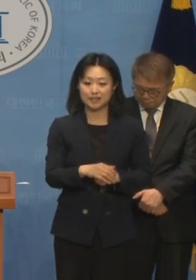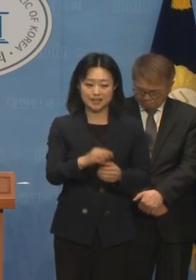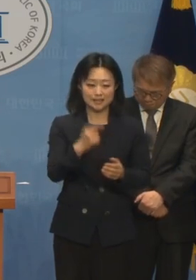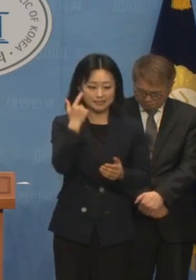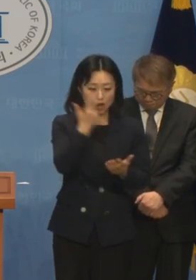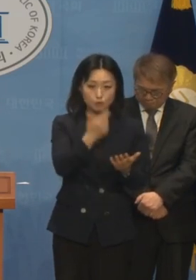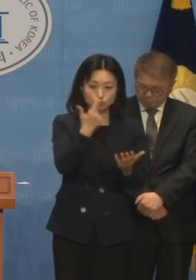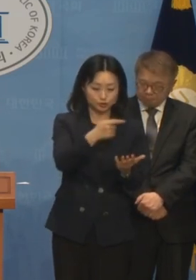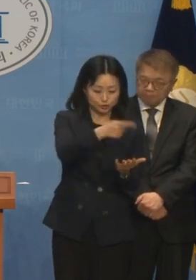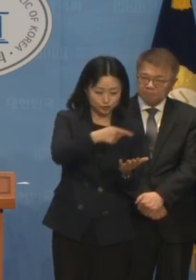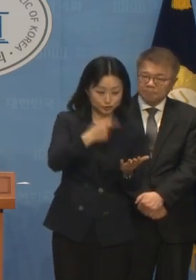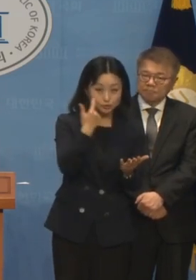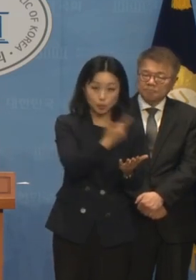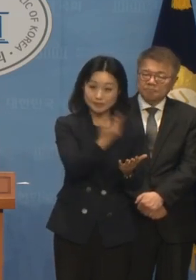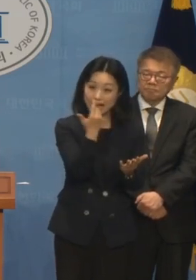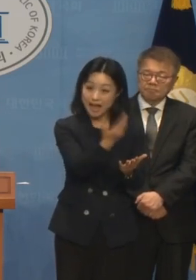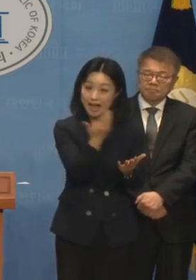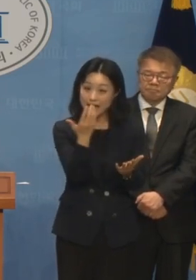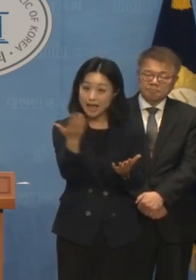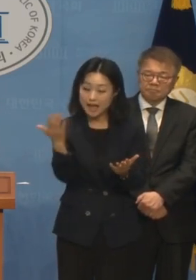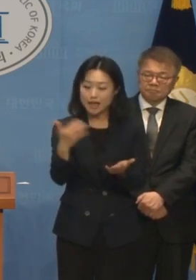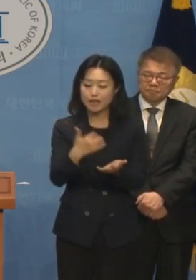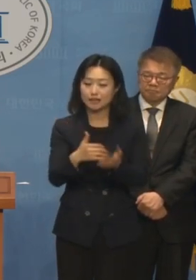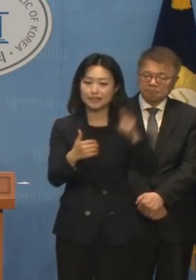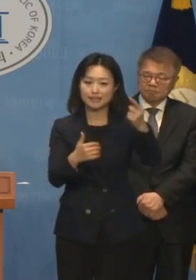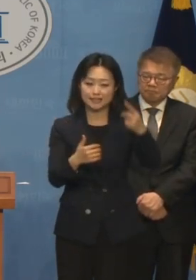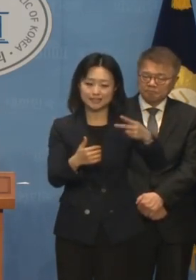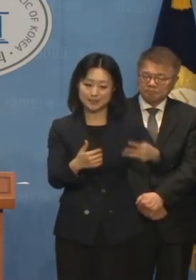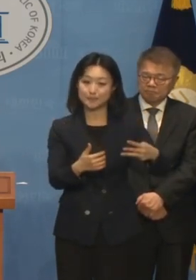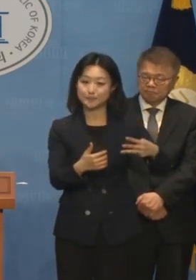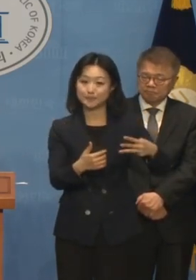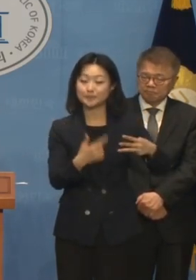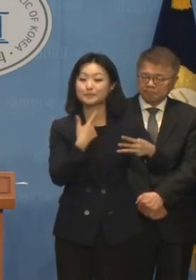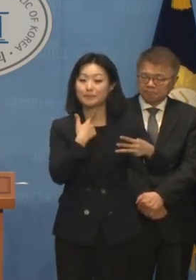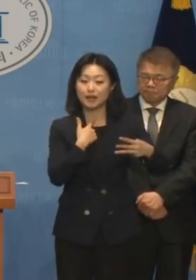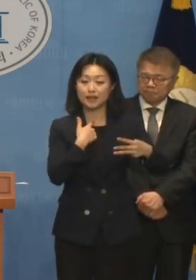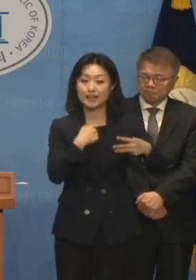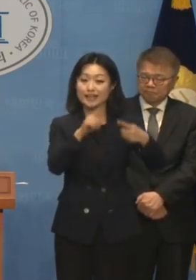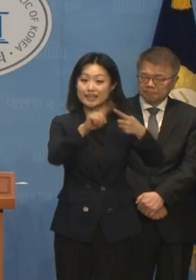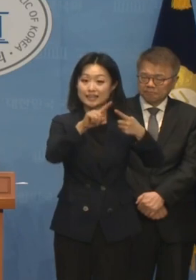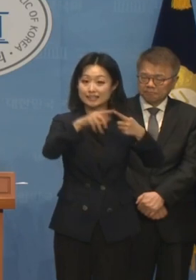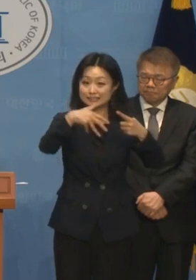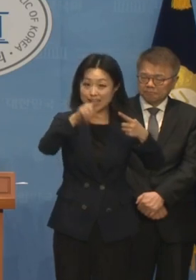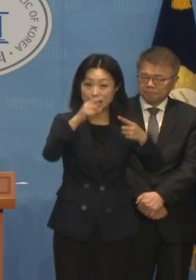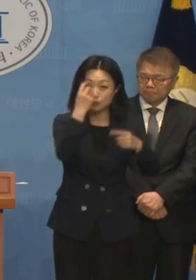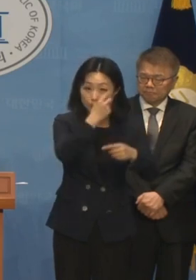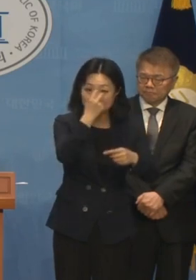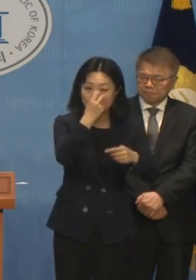설문조사는 총 3차에 걸쳐 시행하였습니다. 1회차 조사는